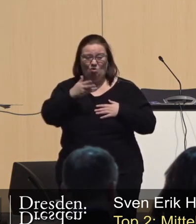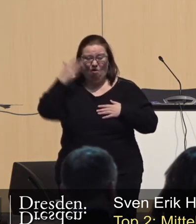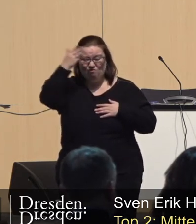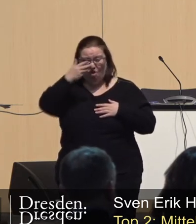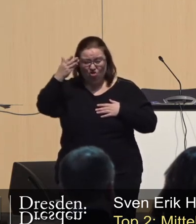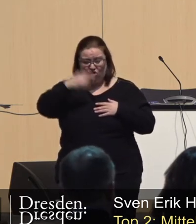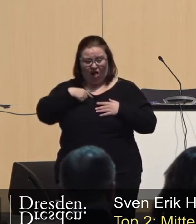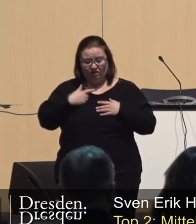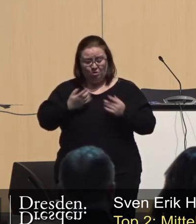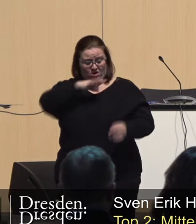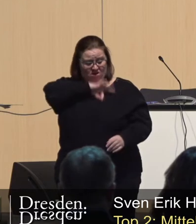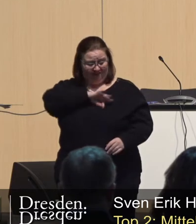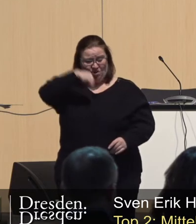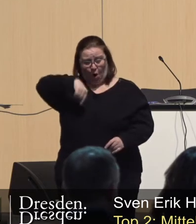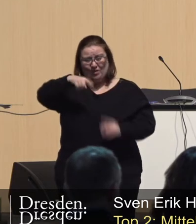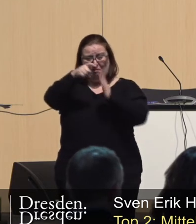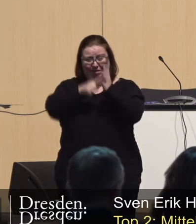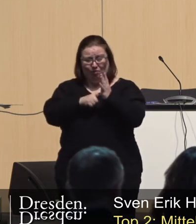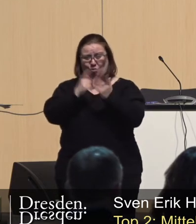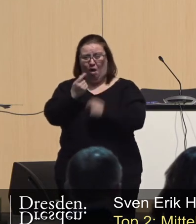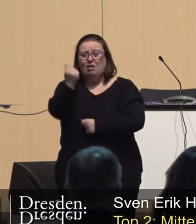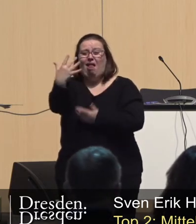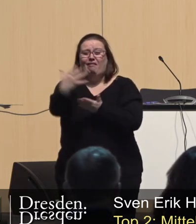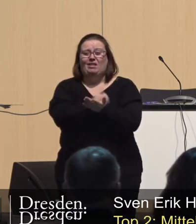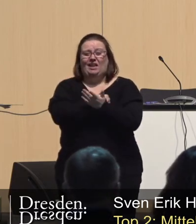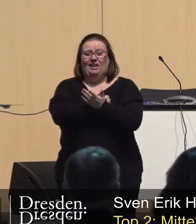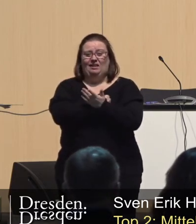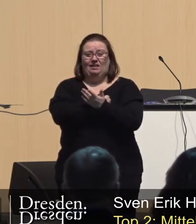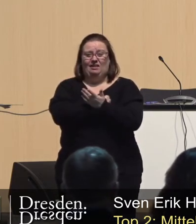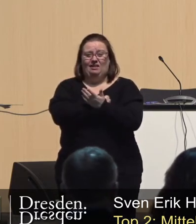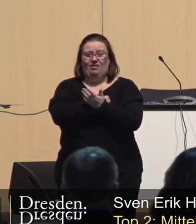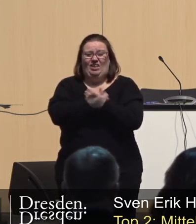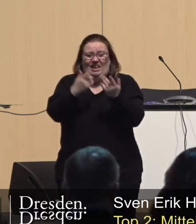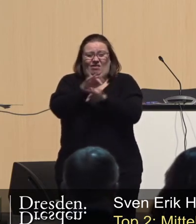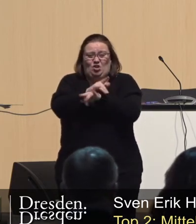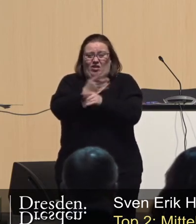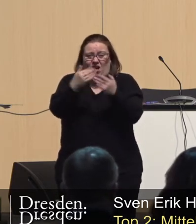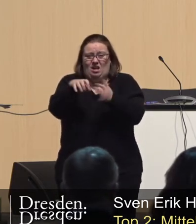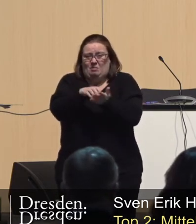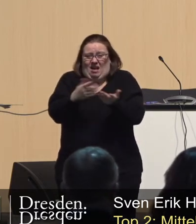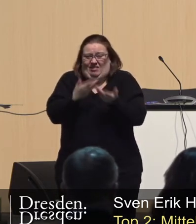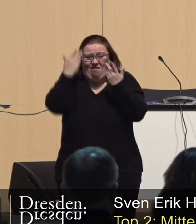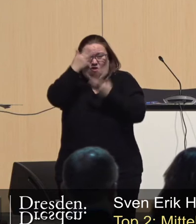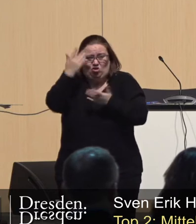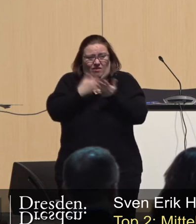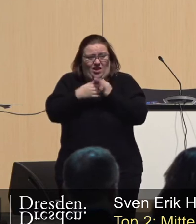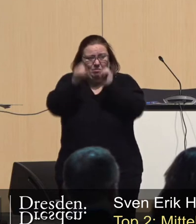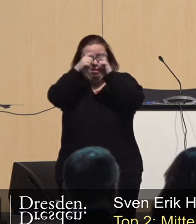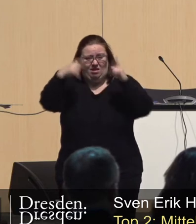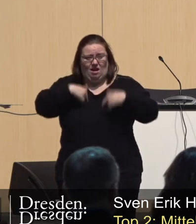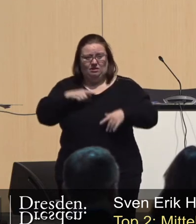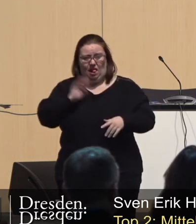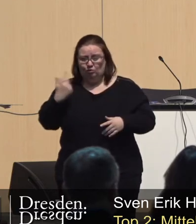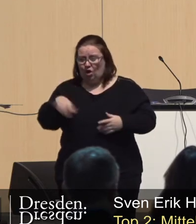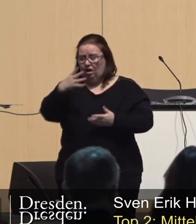denn überhaupt vorstellen, dass wir heute unter diesen Bedingungen überhaupt noch so etwas wie einen wirtschaftlichen Weihnachtsmarkt durchführen können? Wie ist es mir denn überhaupt möglich, mich noch